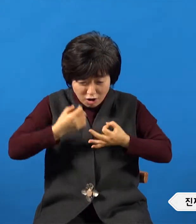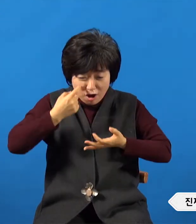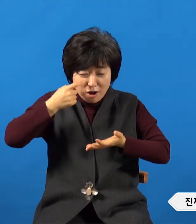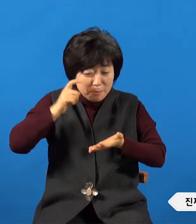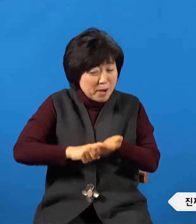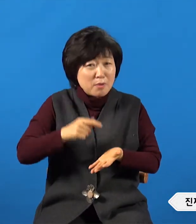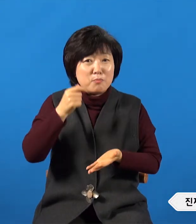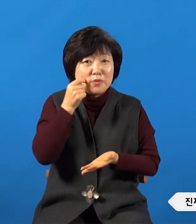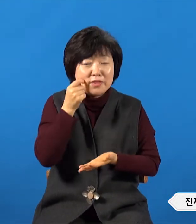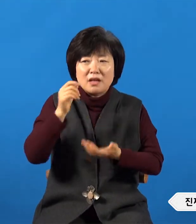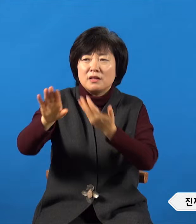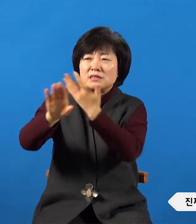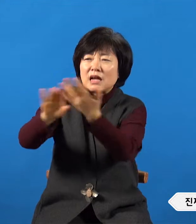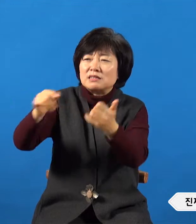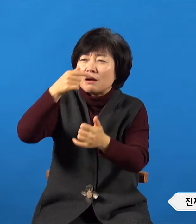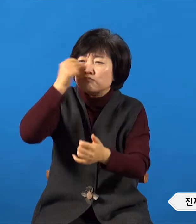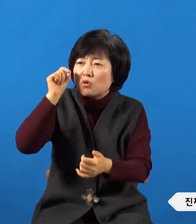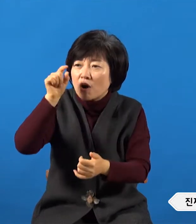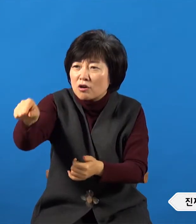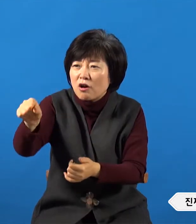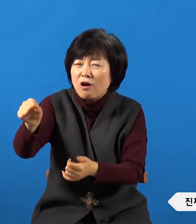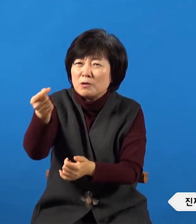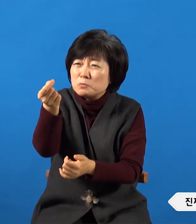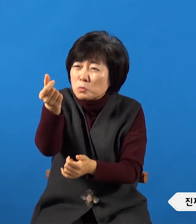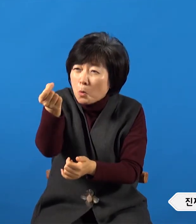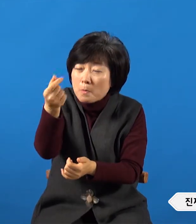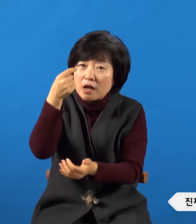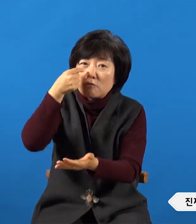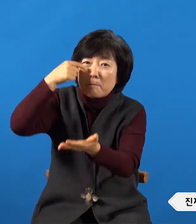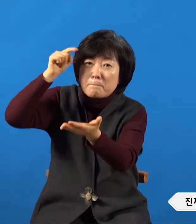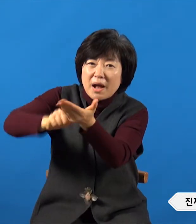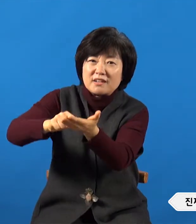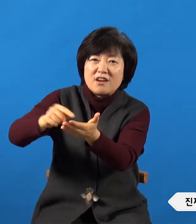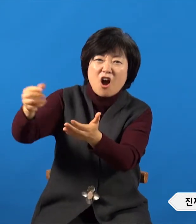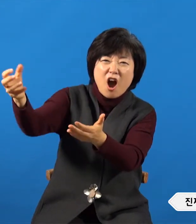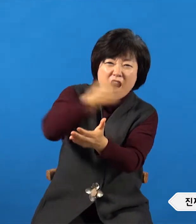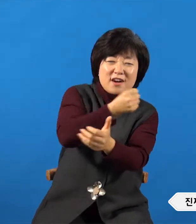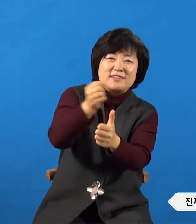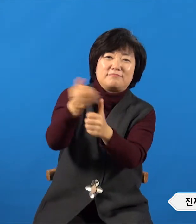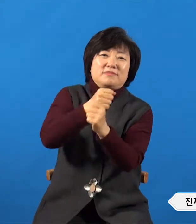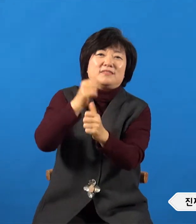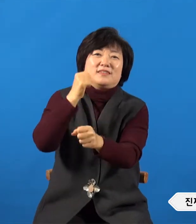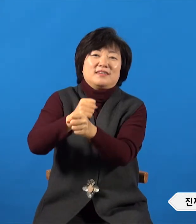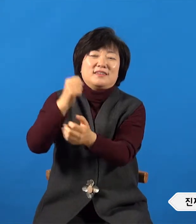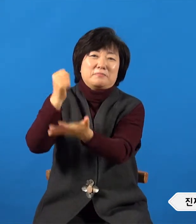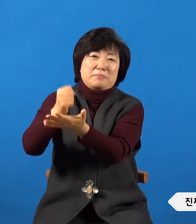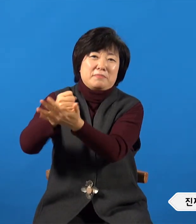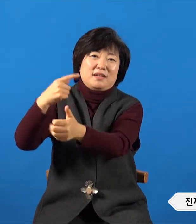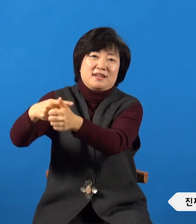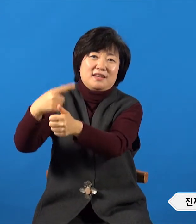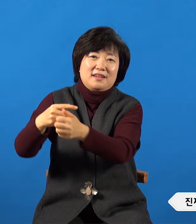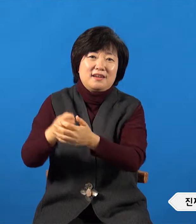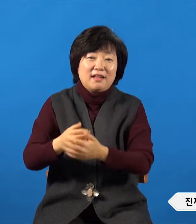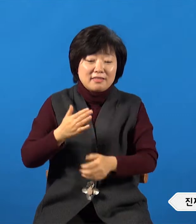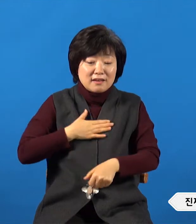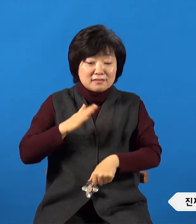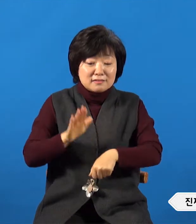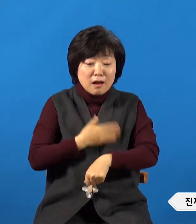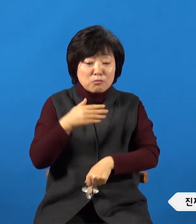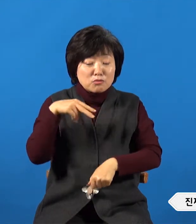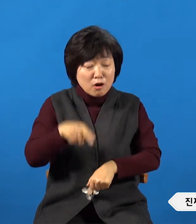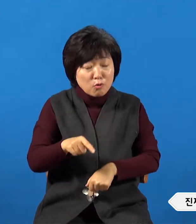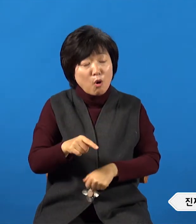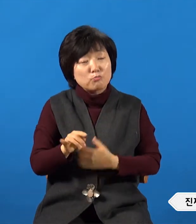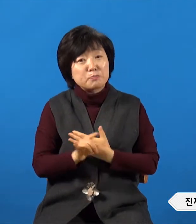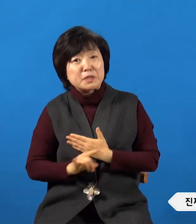남의 결점은 조금만 해도 바로바로 쉽게 눈에 띕니다. 내가 잘못한 것은 쉽게 잊어버립니다. 그럴 수도